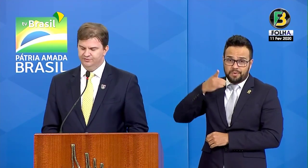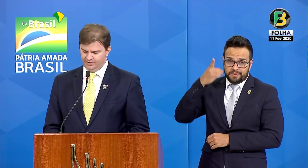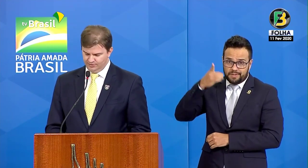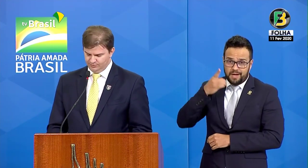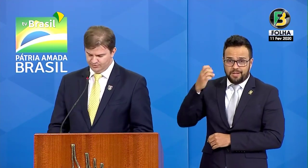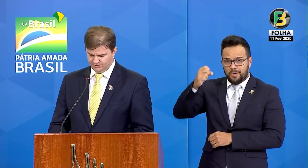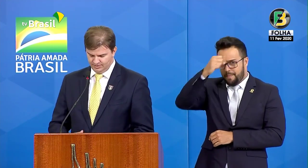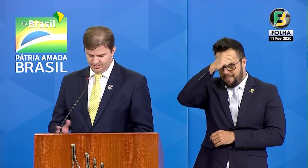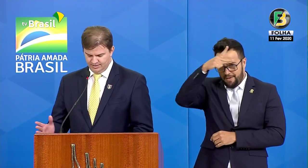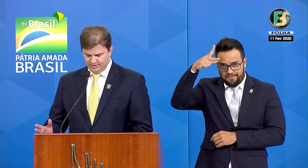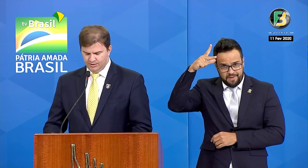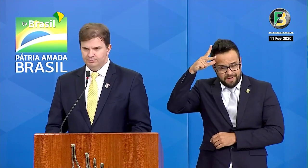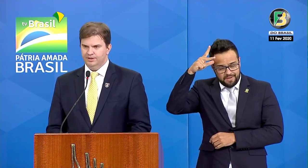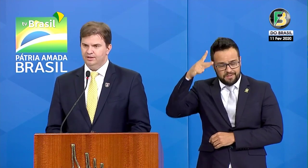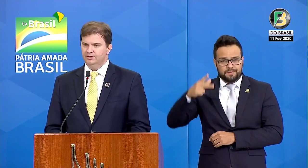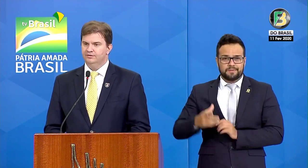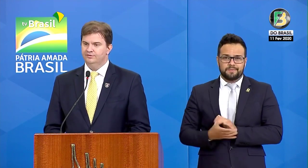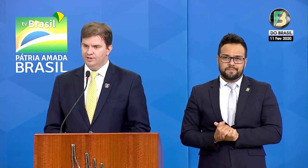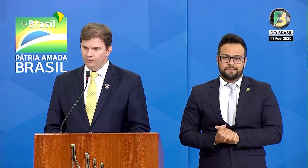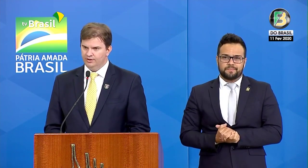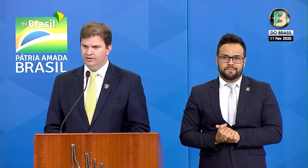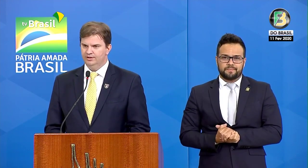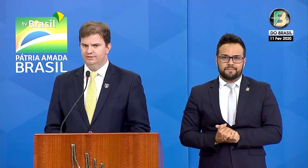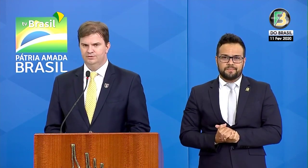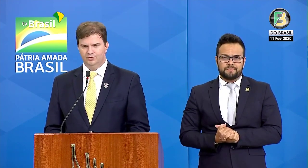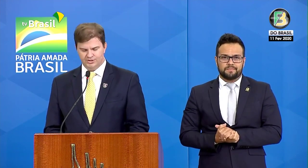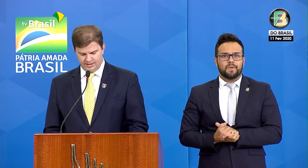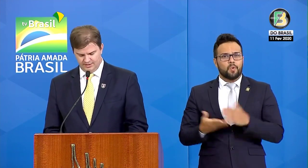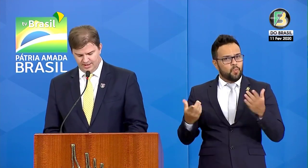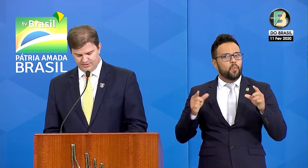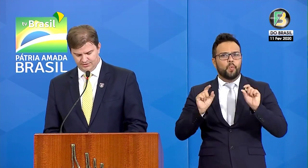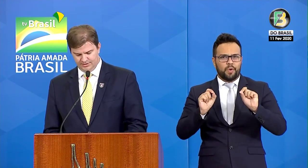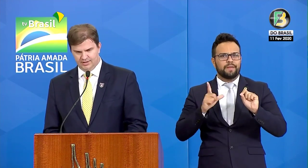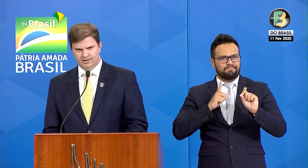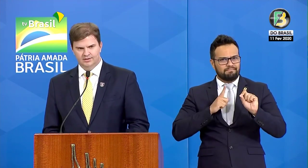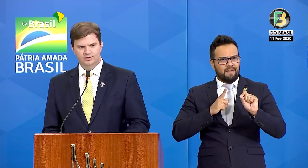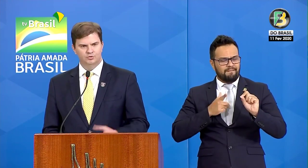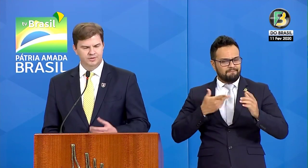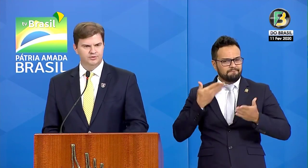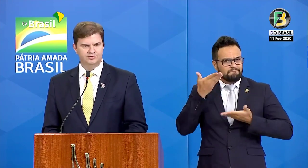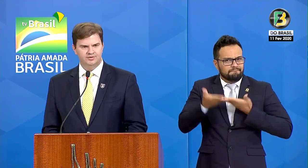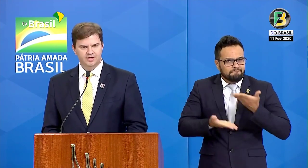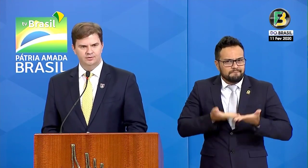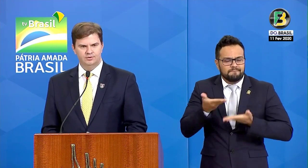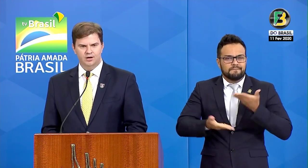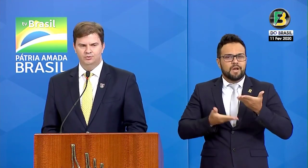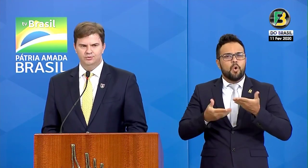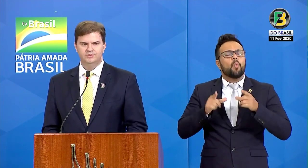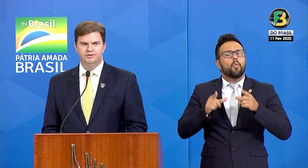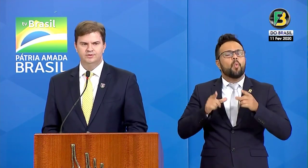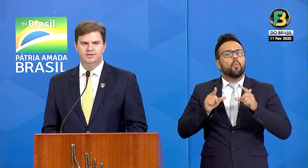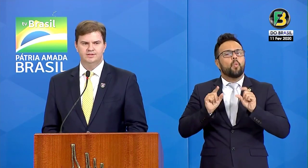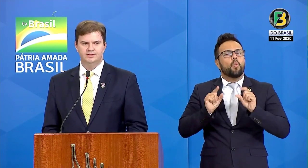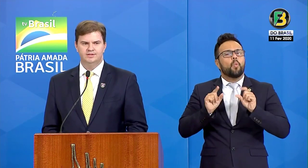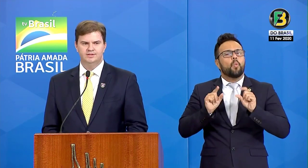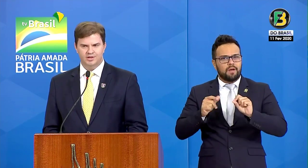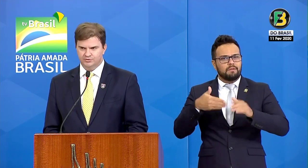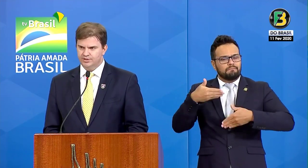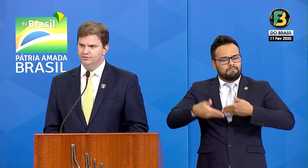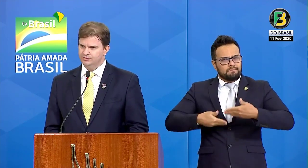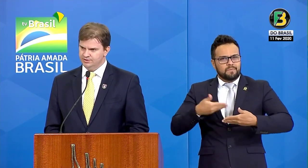os prefeitos, pela fidalguia, cordialidade que comigo tiveram ao longo